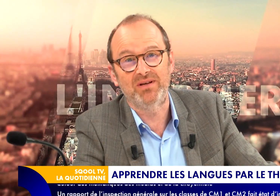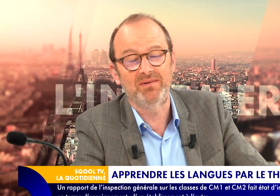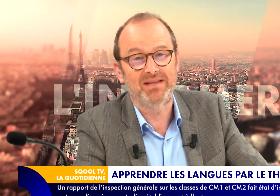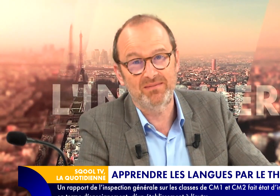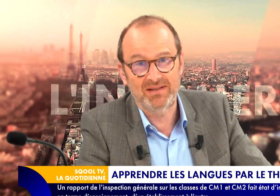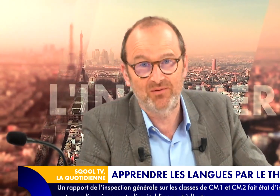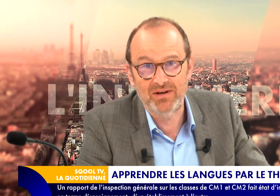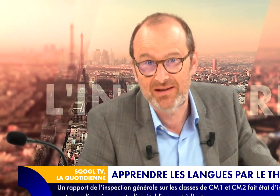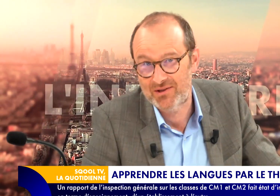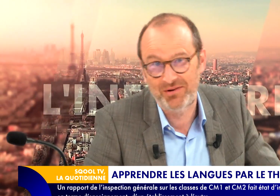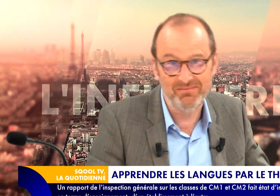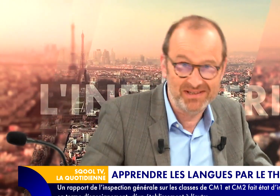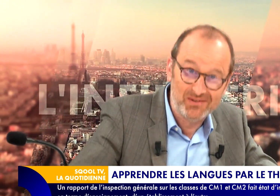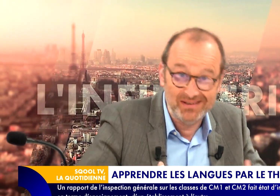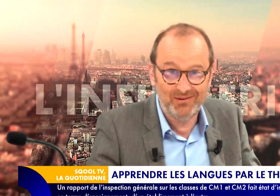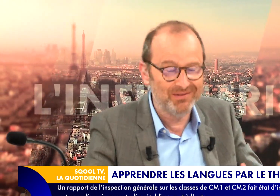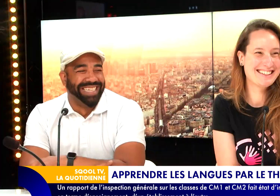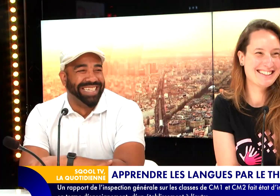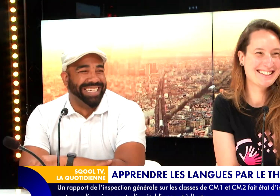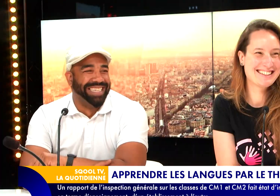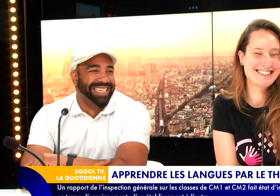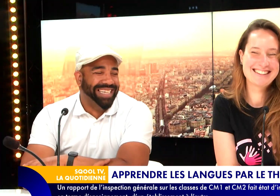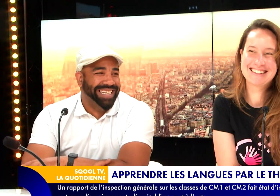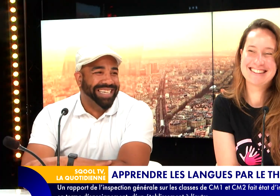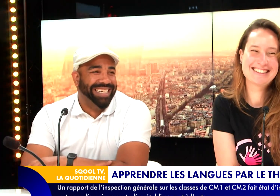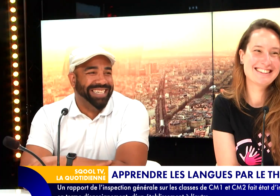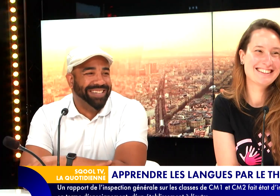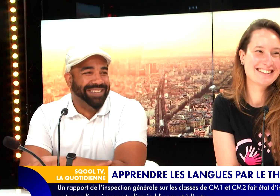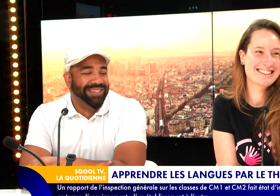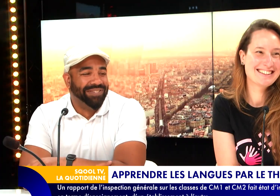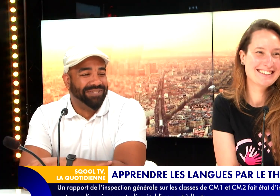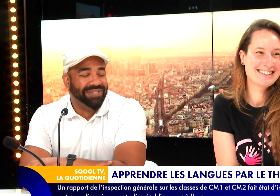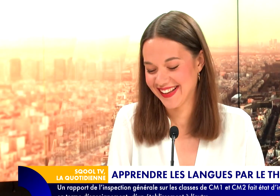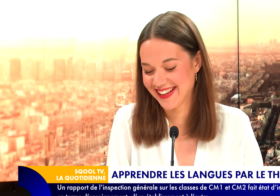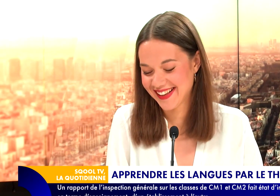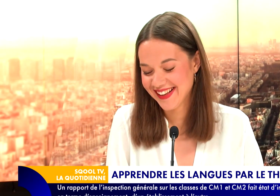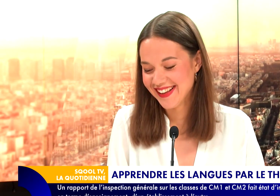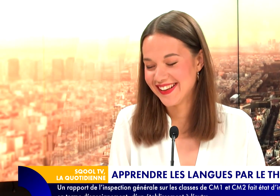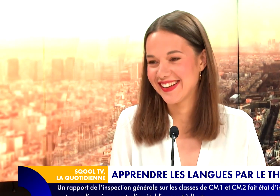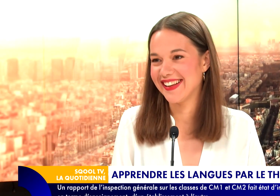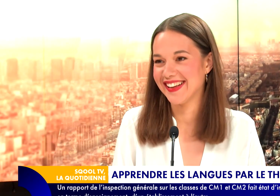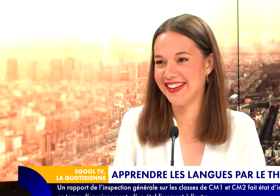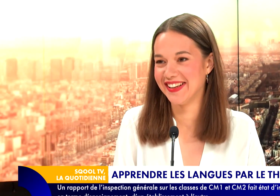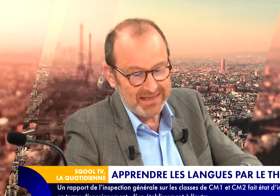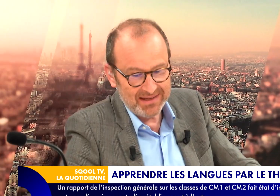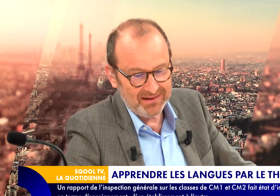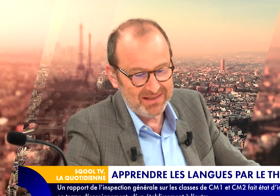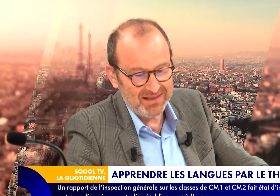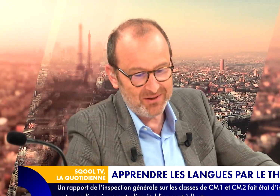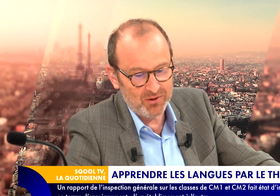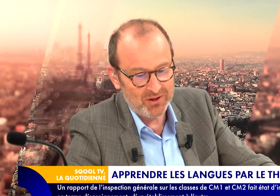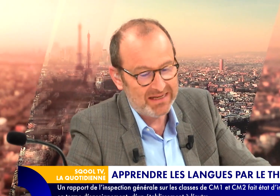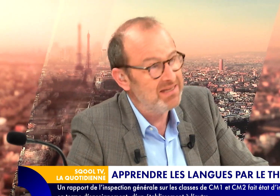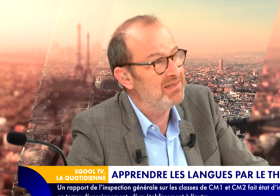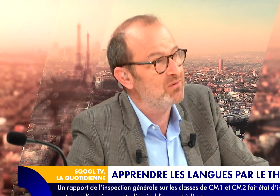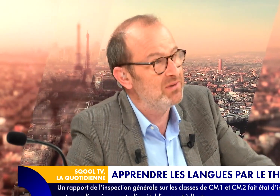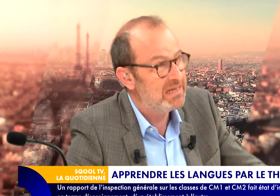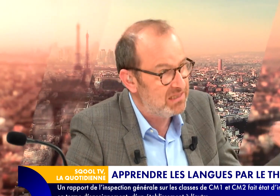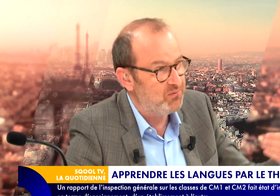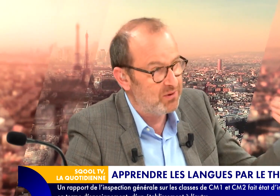les M&M's, c'est de l'ice cream, parce que sinon, vous parlerez super bien, mais vous serez fat, fat, fat. Il y a des comédiens, on le voit, qui interviennent directement dans les classes, ils sont natifs de la